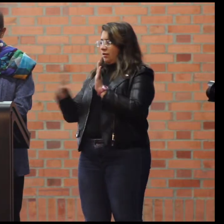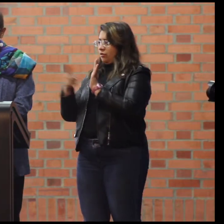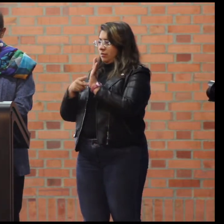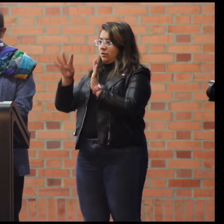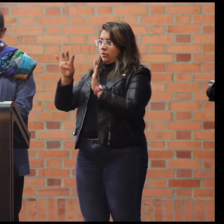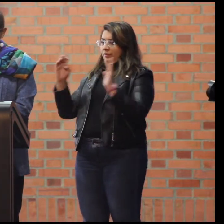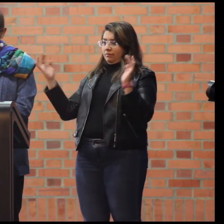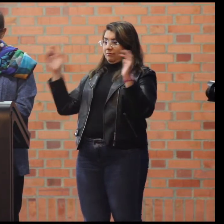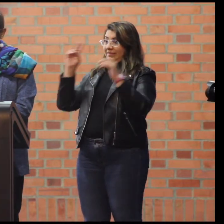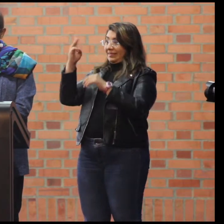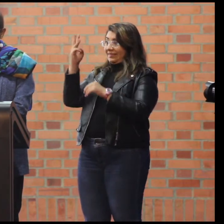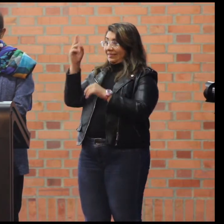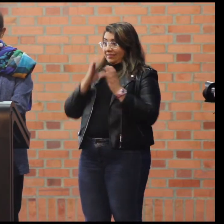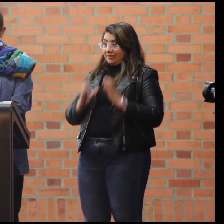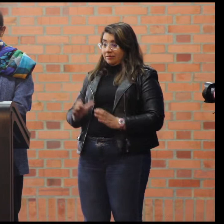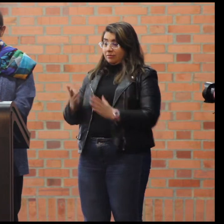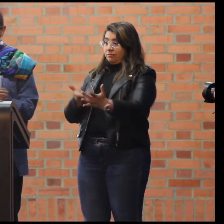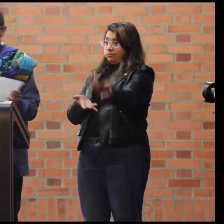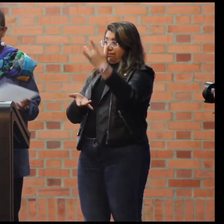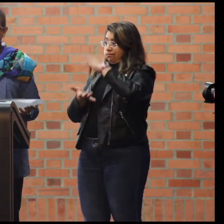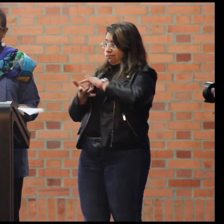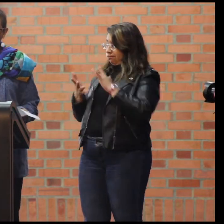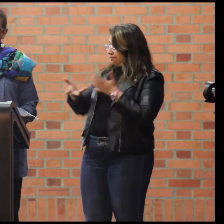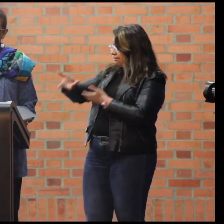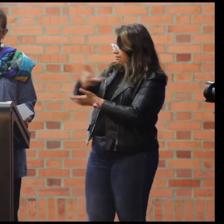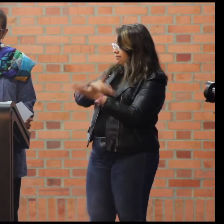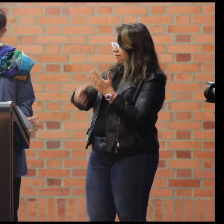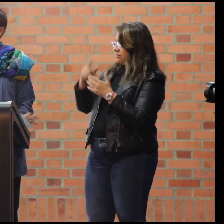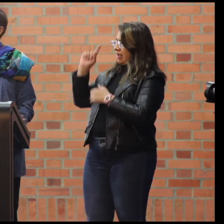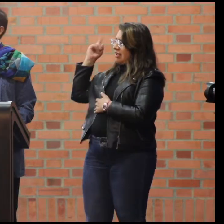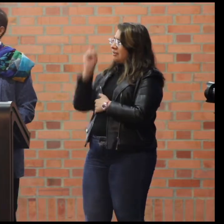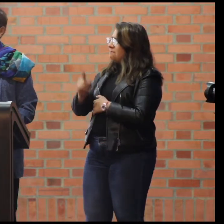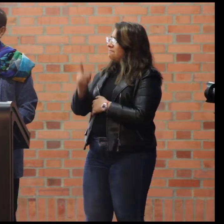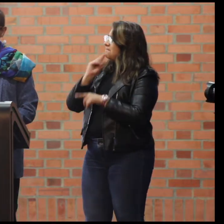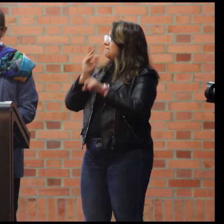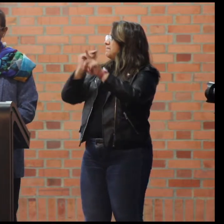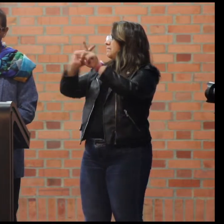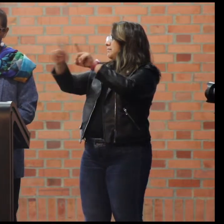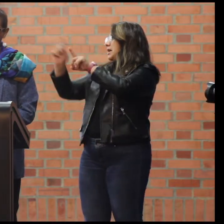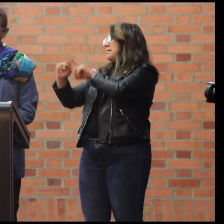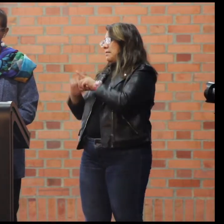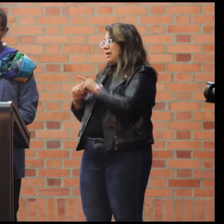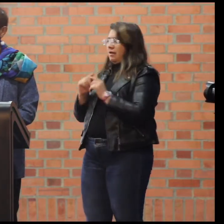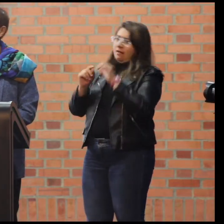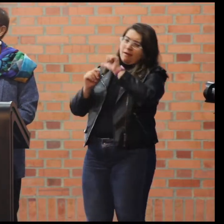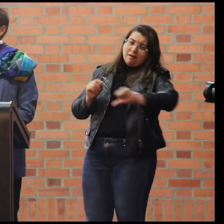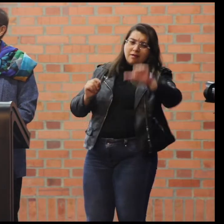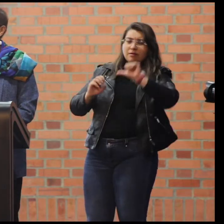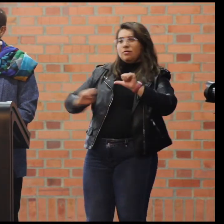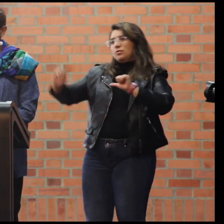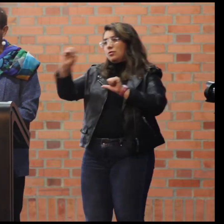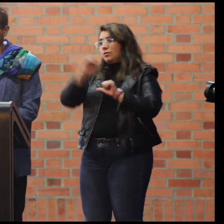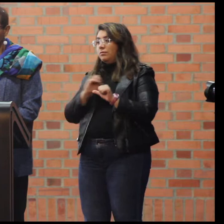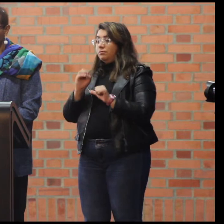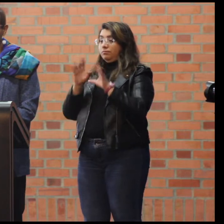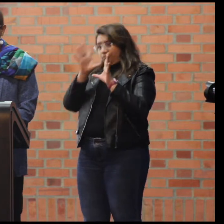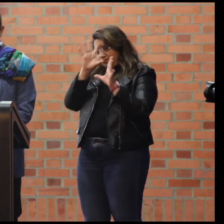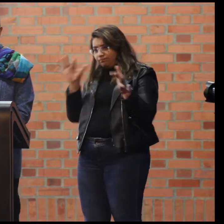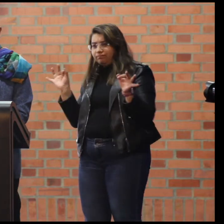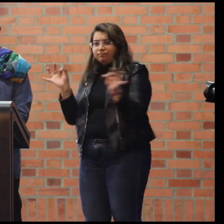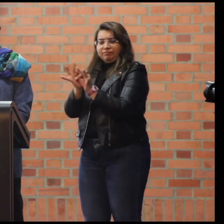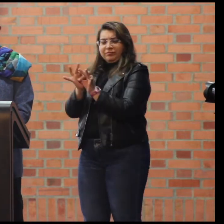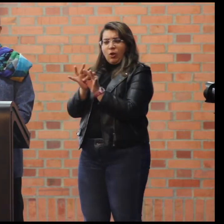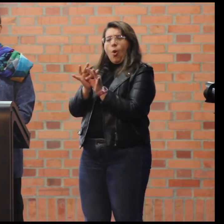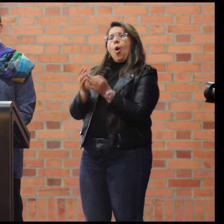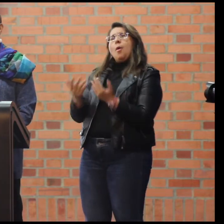esas tres ciudades donde buscamos mapear las trayectorias contraceptivas de hombres y mujeres enfocándonos en